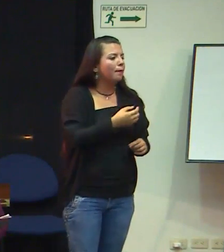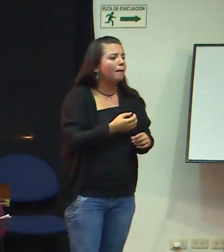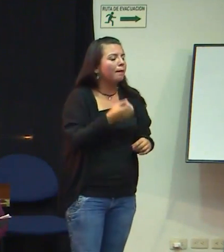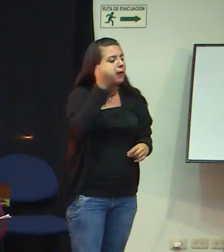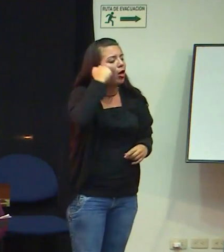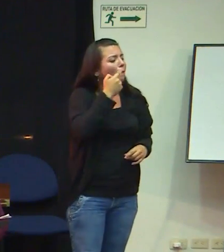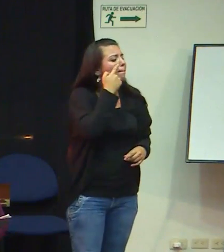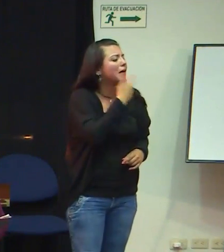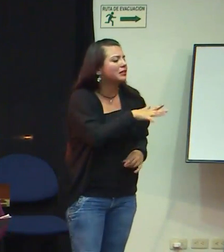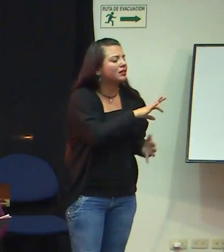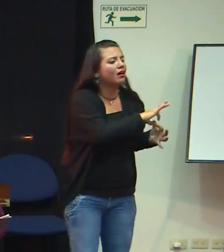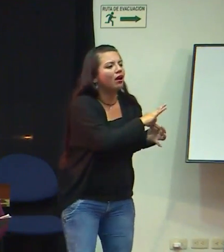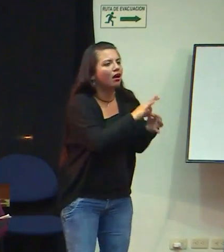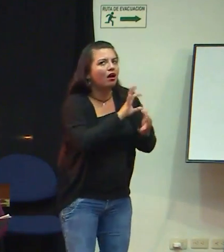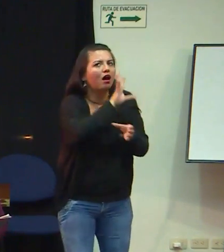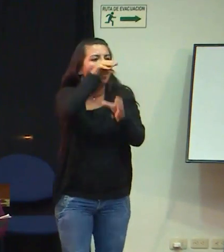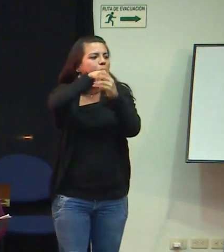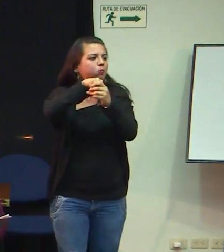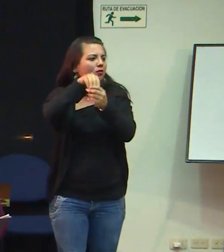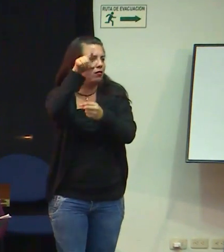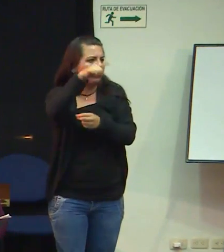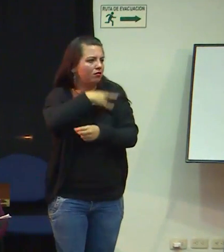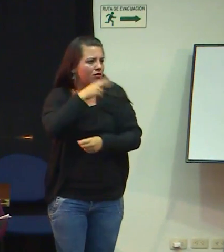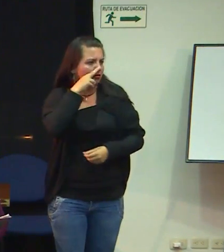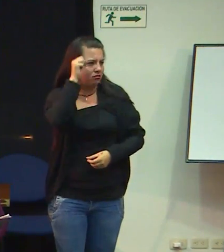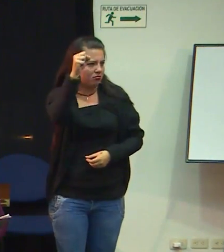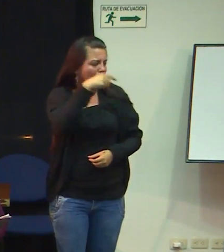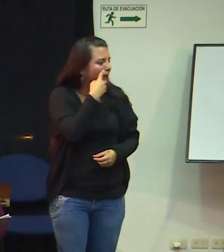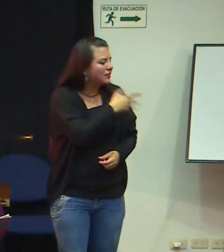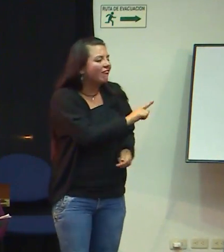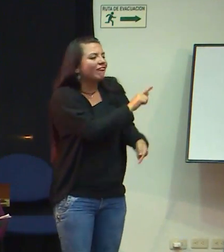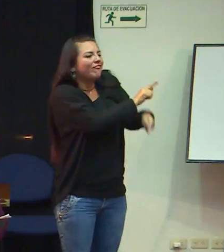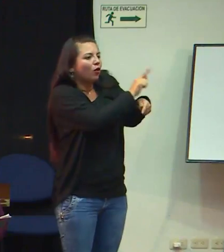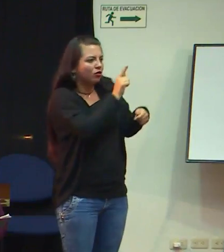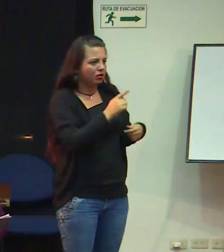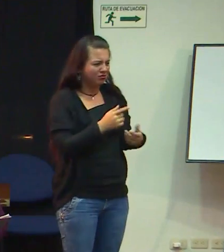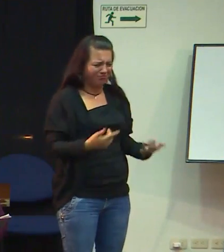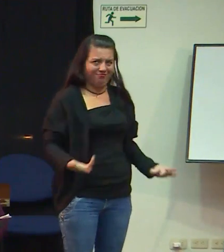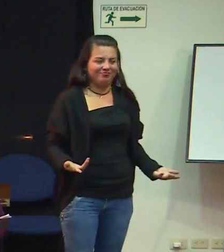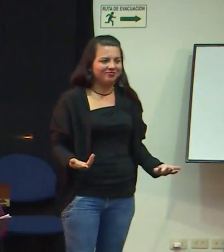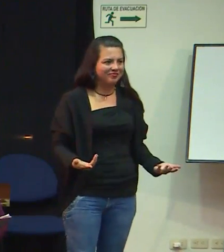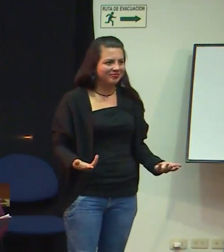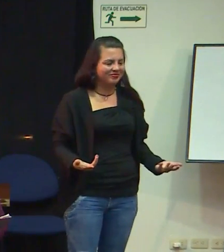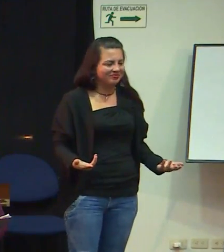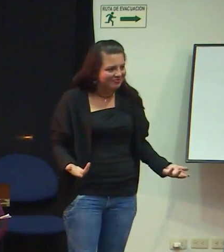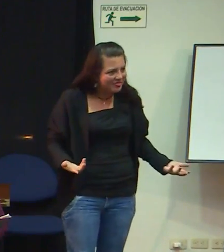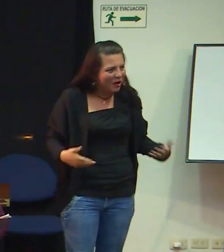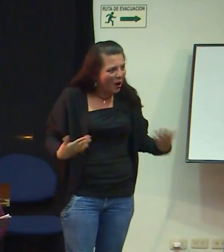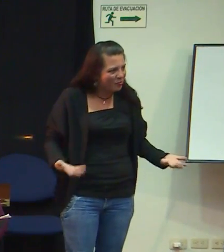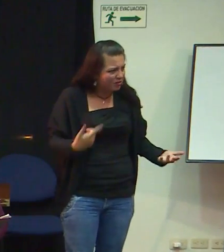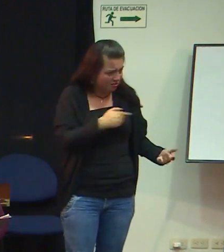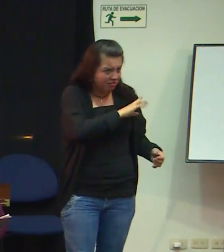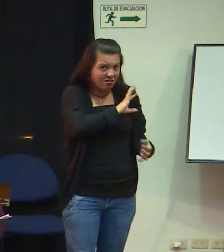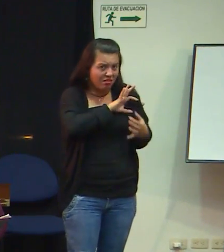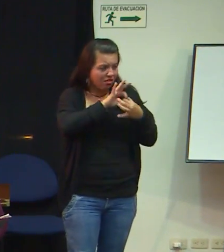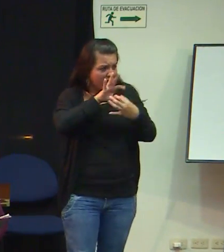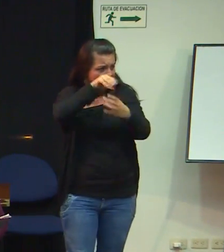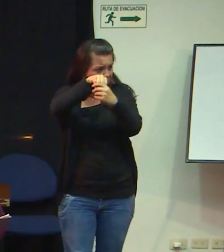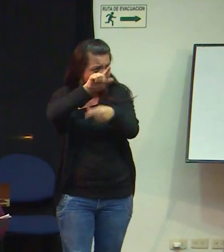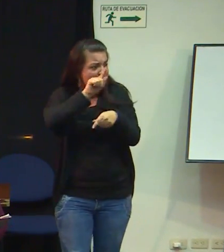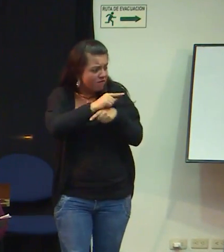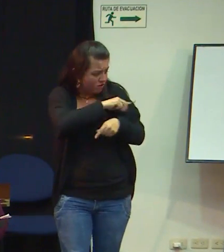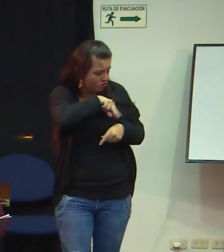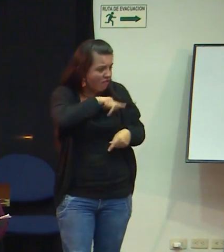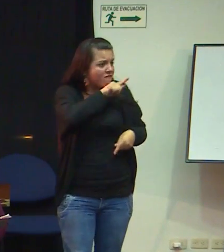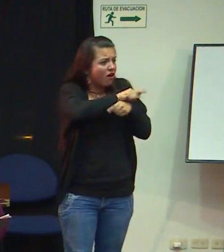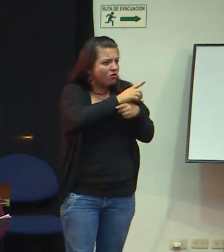de la Universidad Nacional. Y es donde nosotros decimos, ¿cómo es posible eso? ¿Hasta dónde hemos llegado nosotros? Aún peor, cuando hemos dicho que